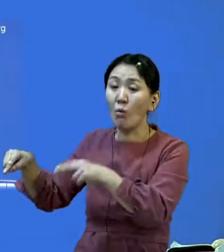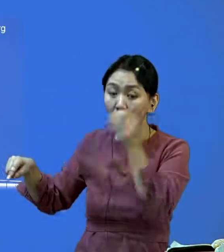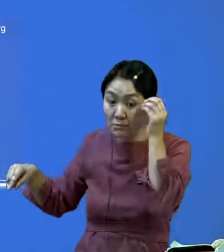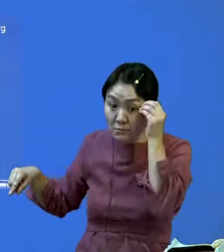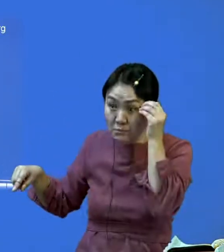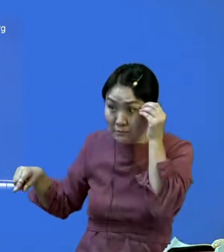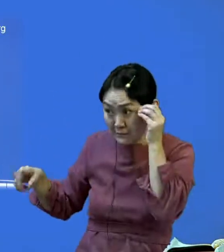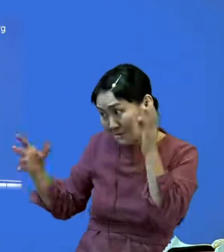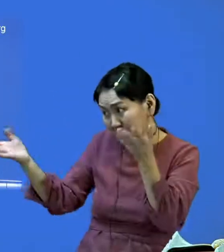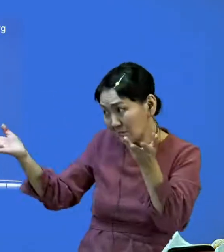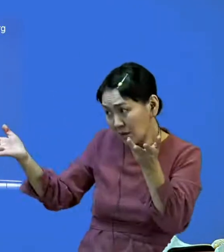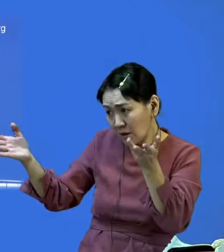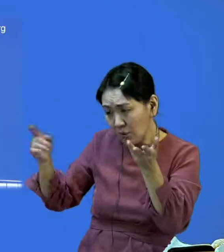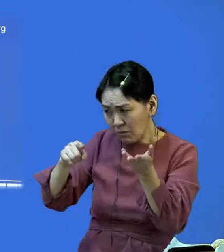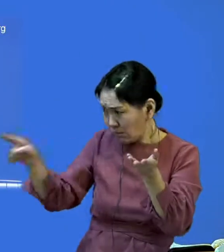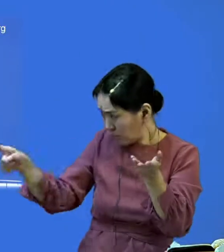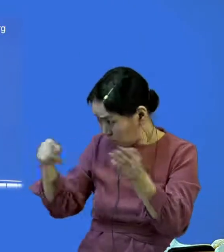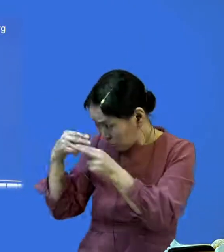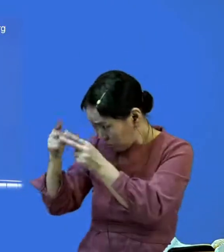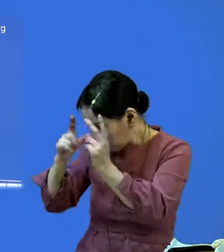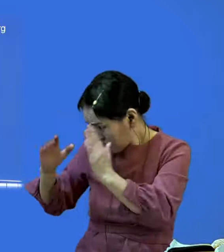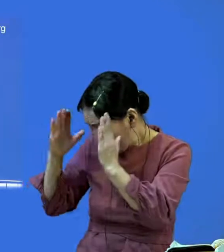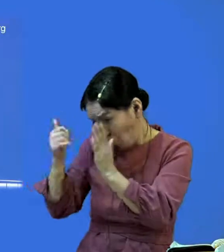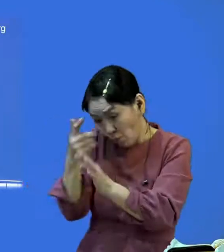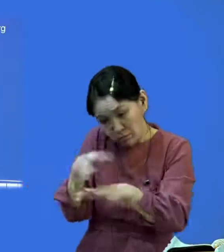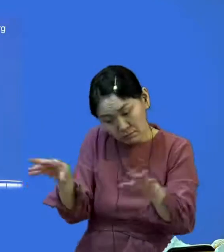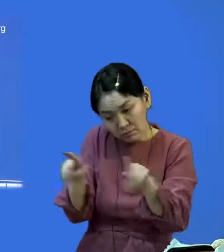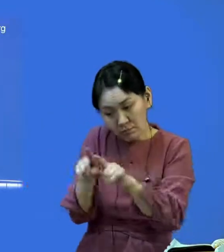Та нар тэднээс үлэмж илүү үнцэнтэй биш үү?